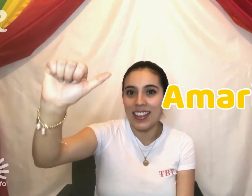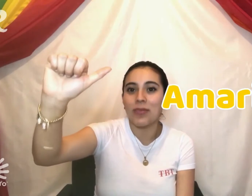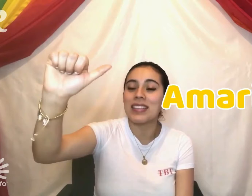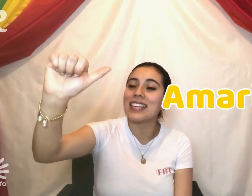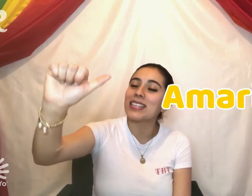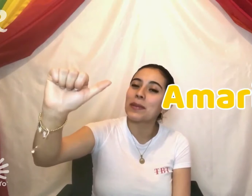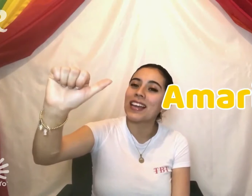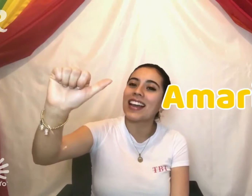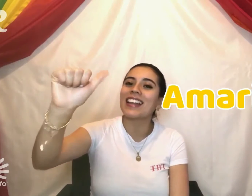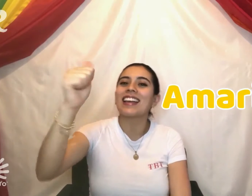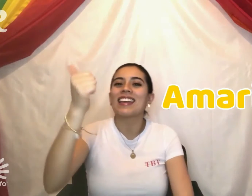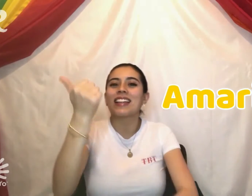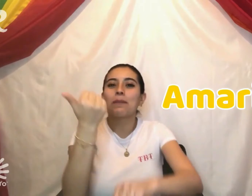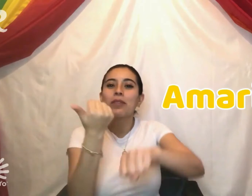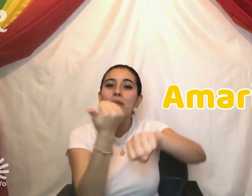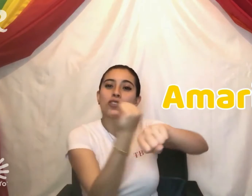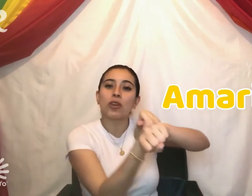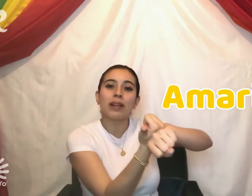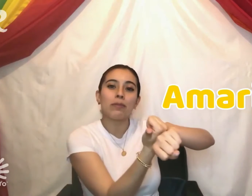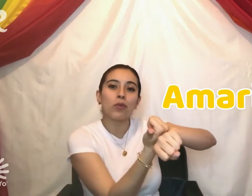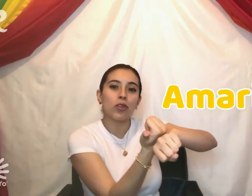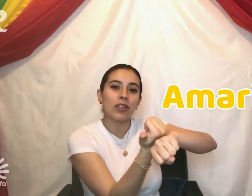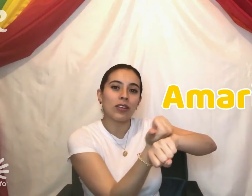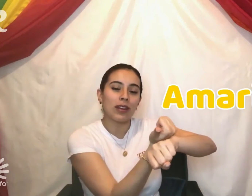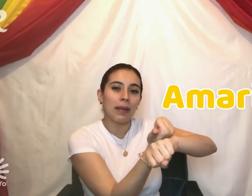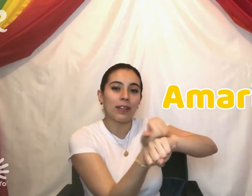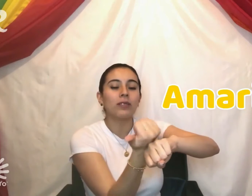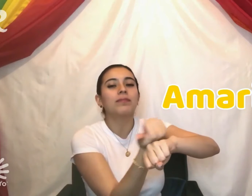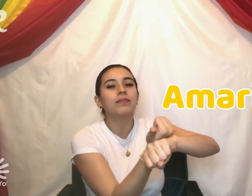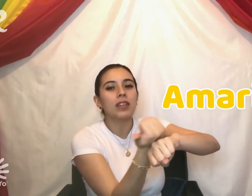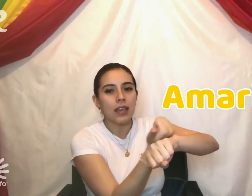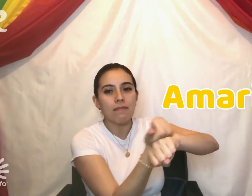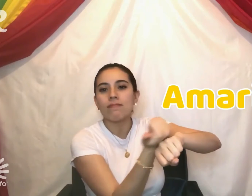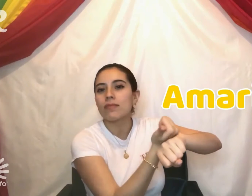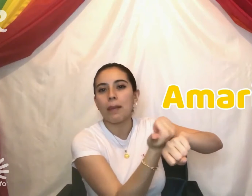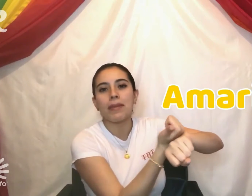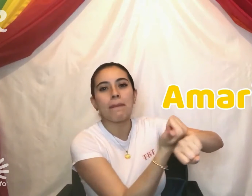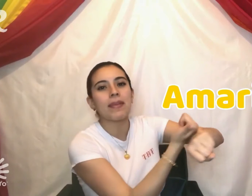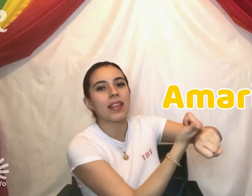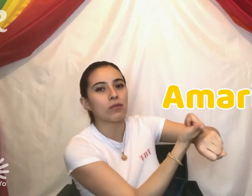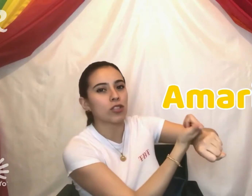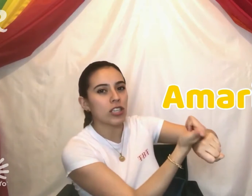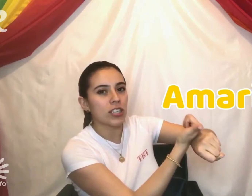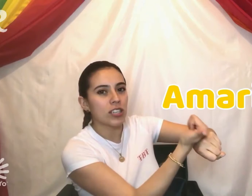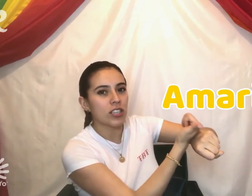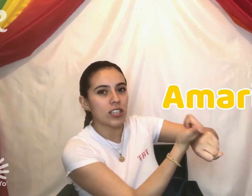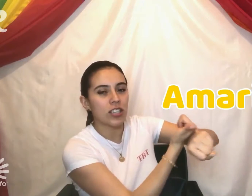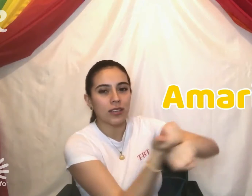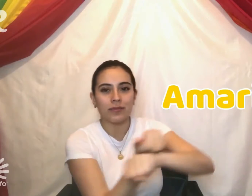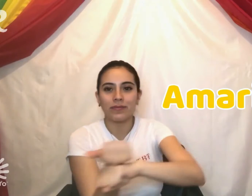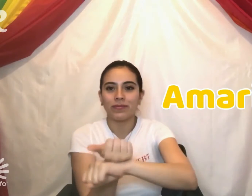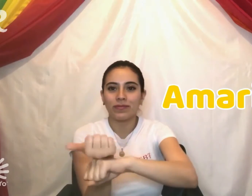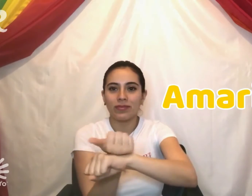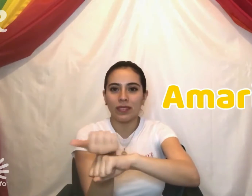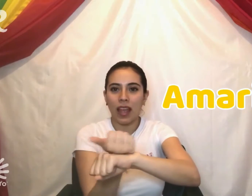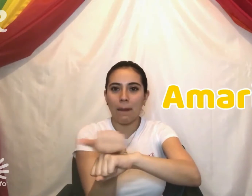lengua de señas mexicana y la ponemos sobre el puño de la otra mano y también pintamos chiqui chiqui chiqui chiqui,